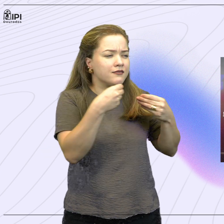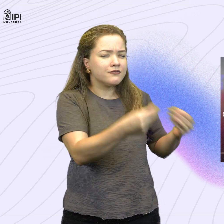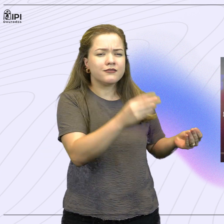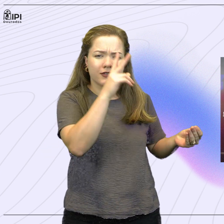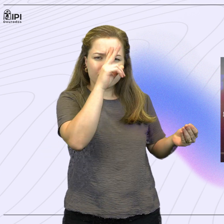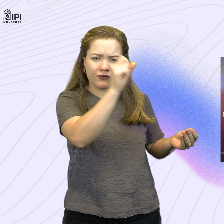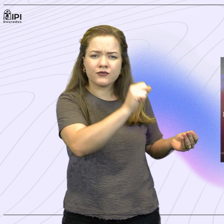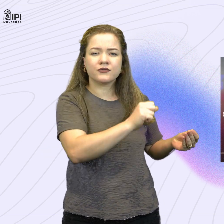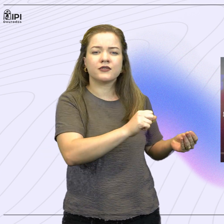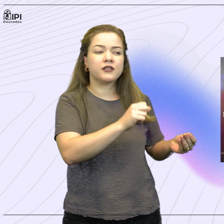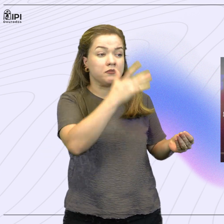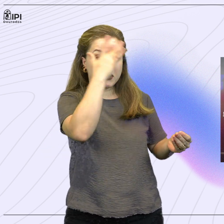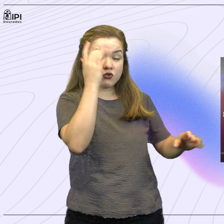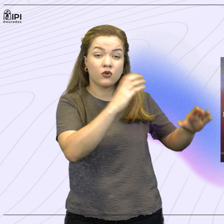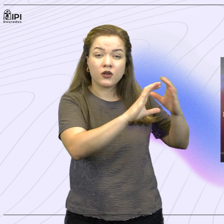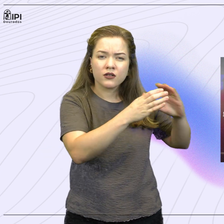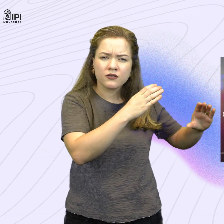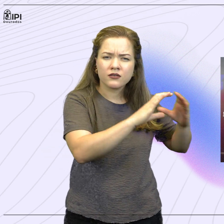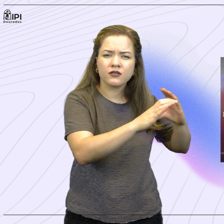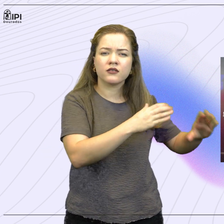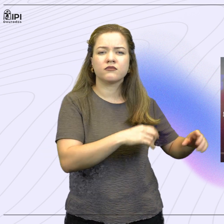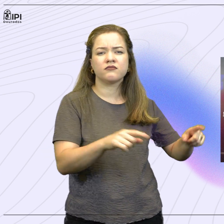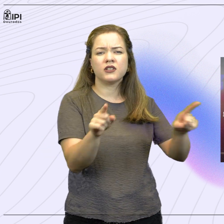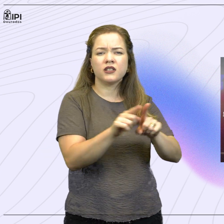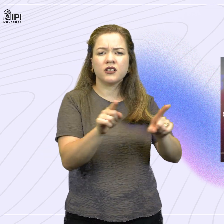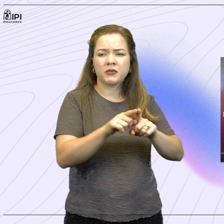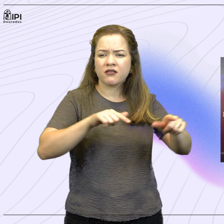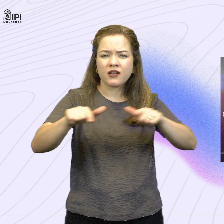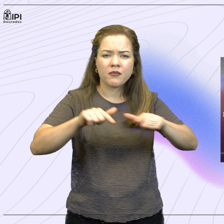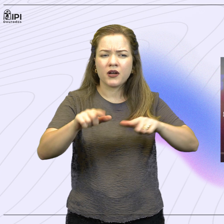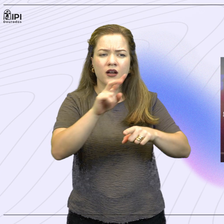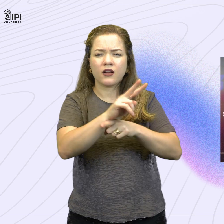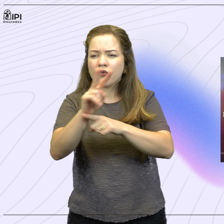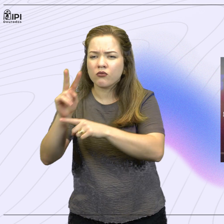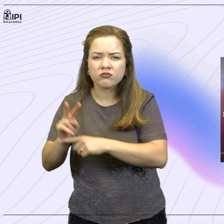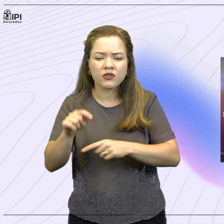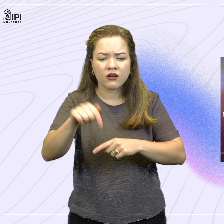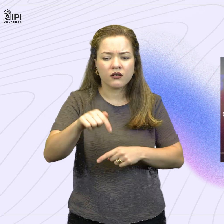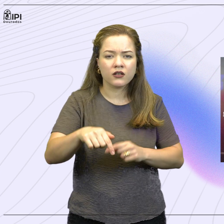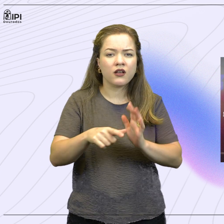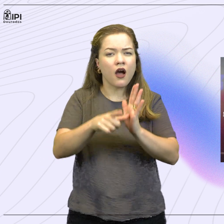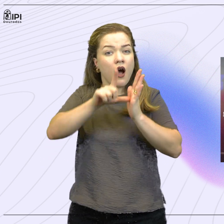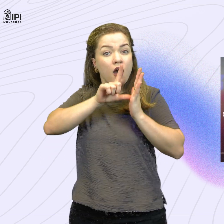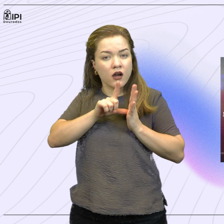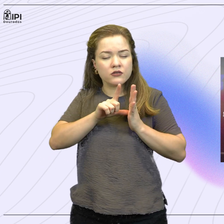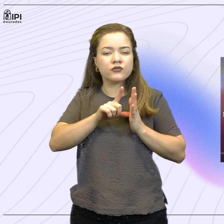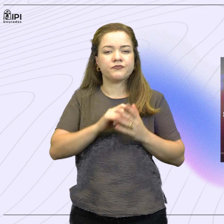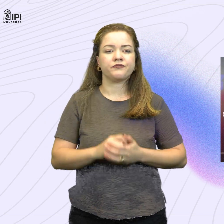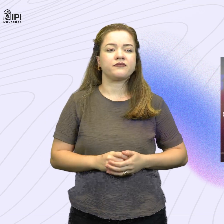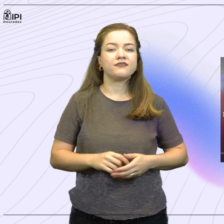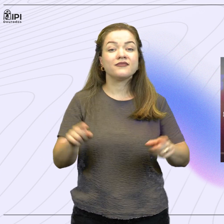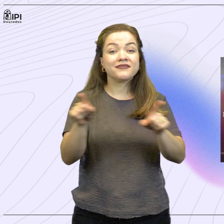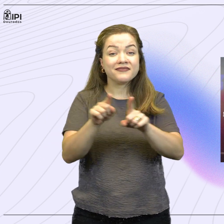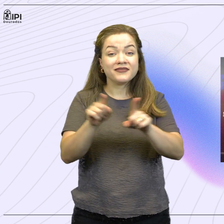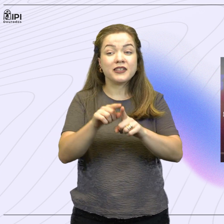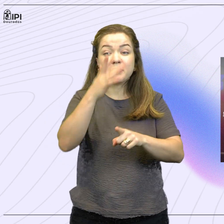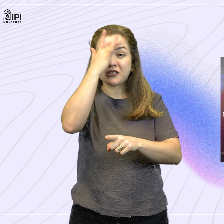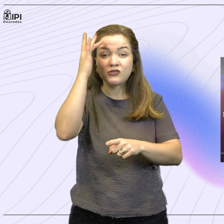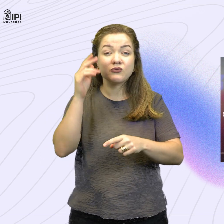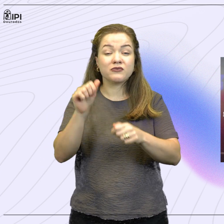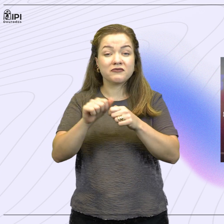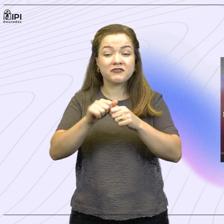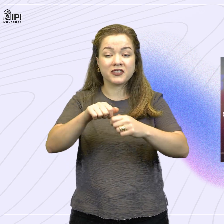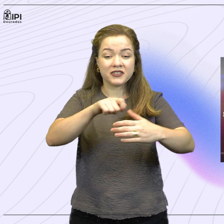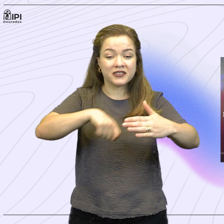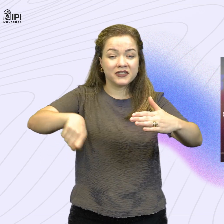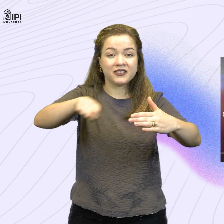queridos irmãos dos mais, que ali chegam cedo. Hoje eu vi o pessoal preparando um chá, que vai ser um chá rosa. E eu